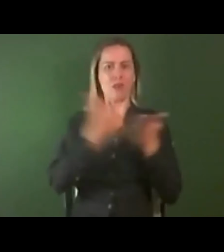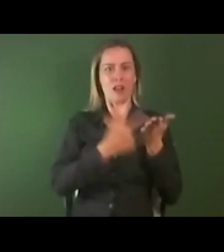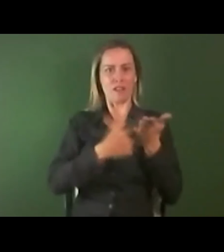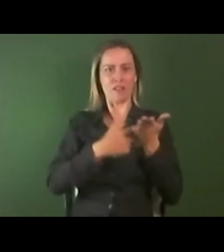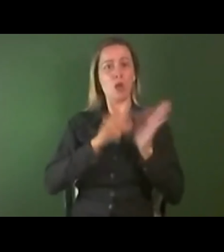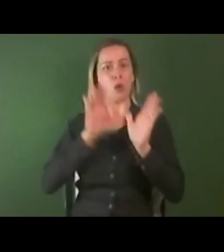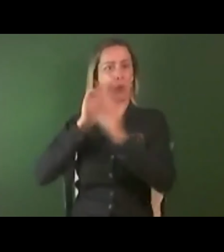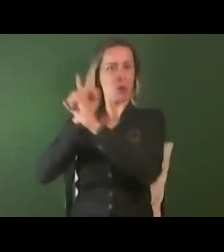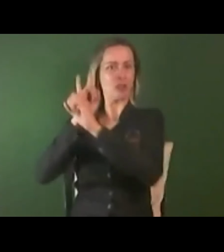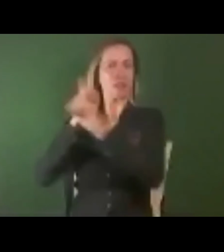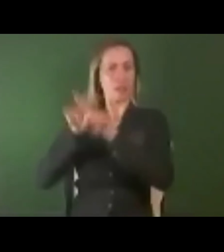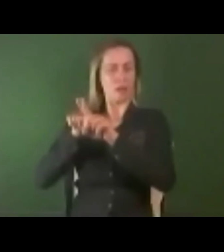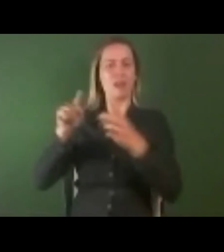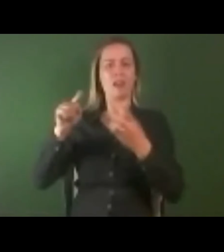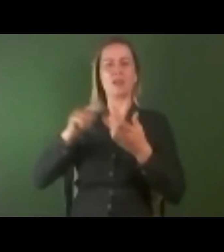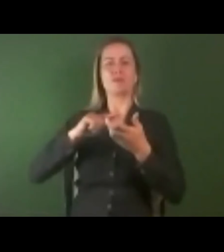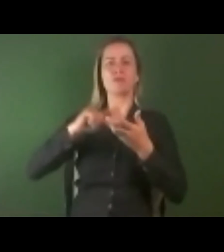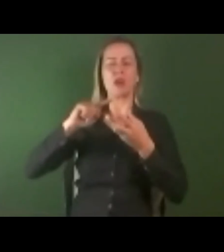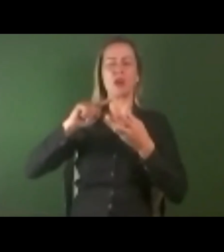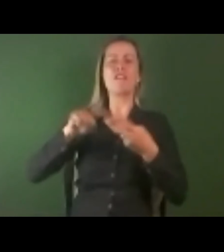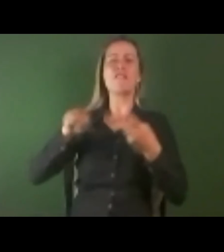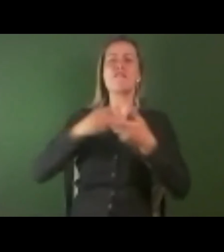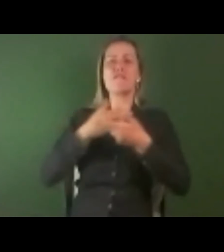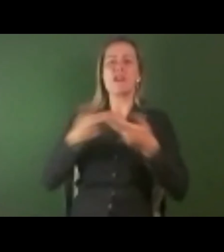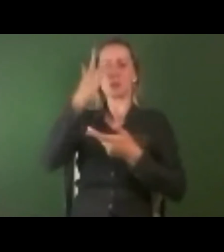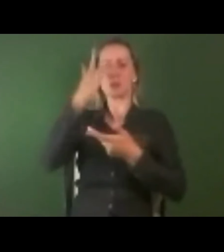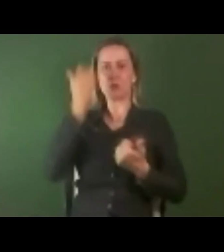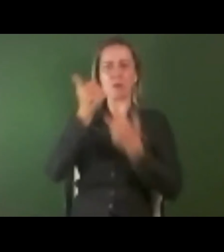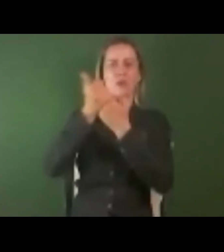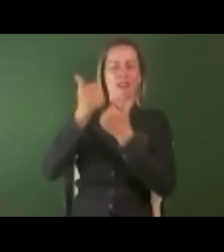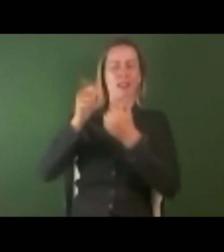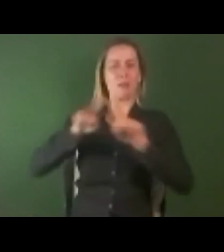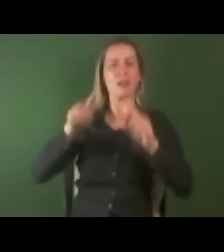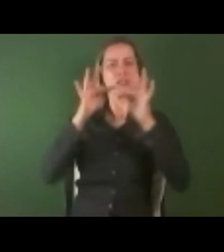Laverne, o OIA, Observatório de Interações no Ambiente, e o Instituto Iandé.